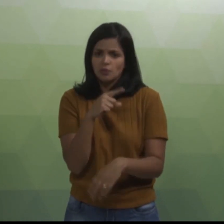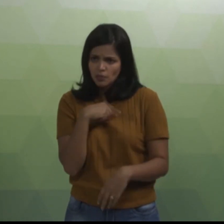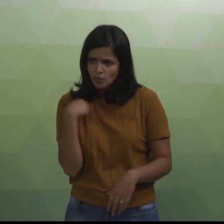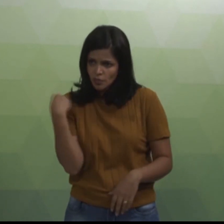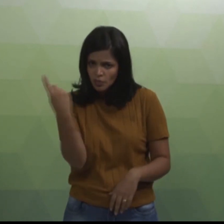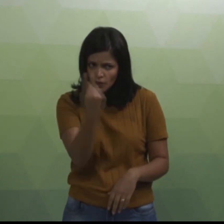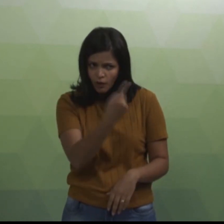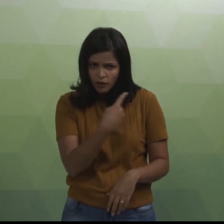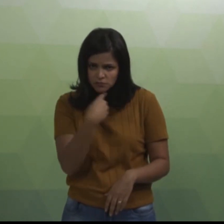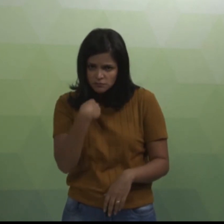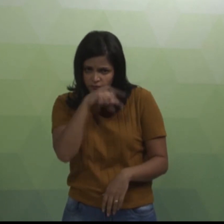Então, tem um grupo.